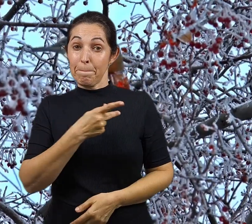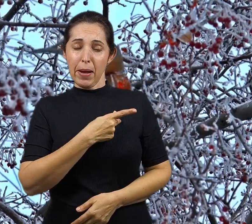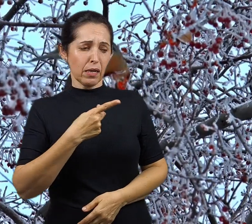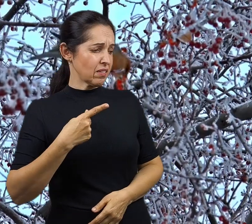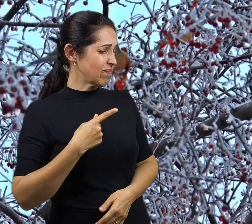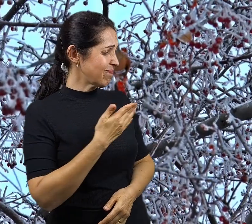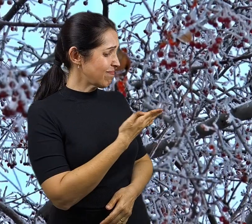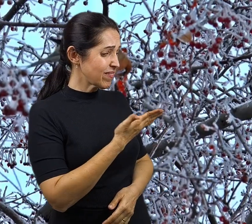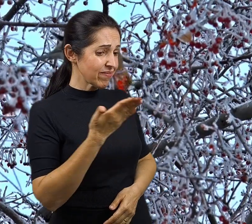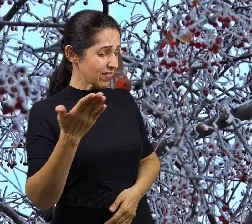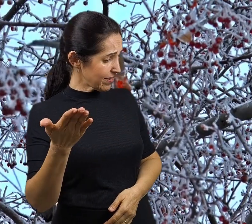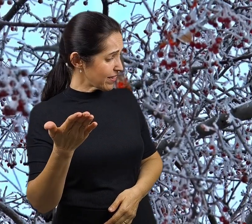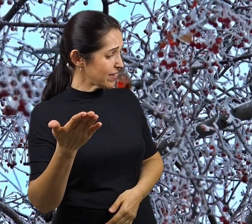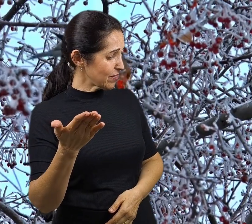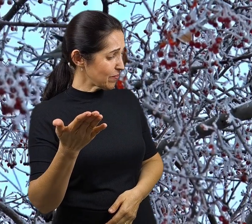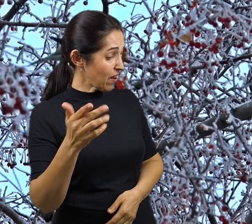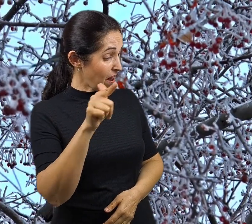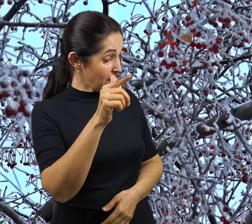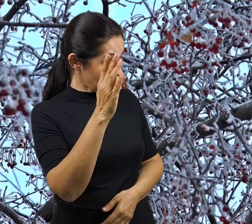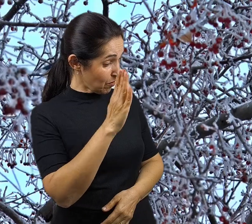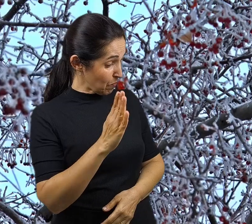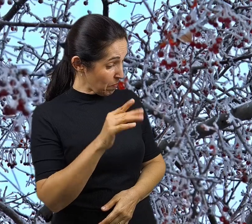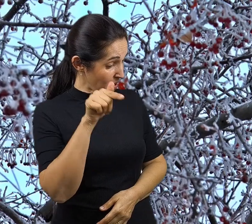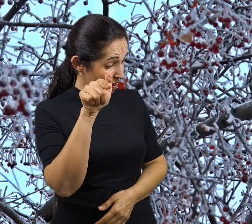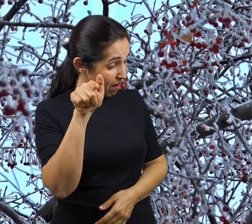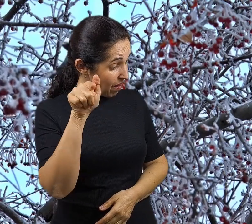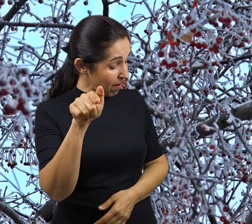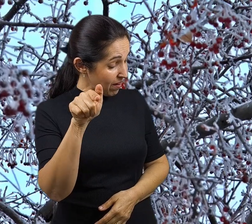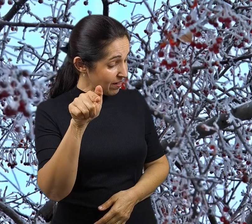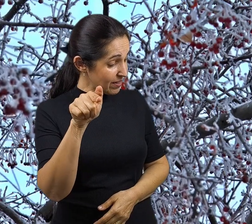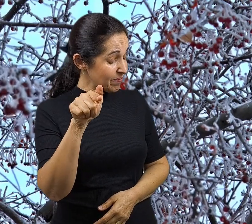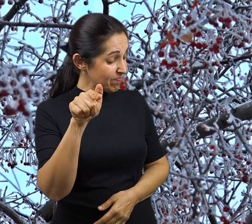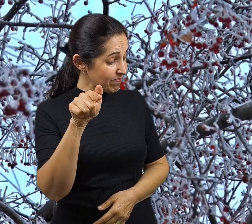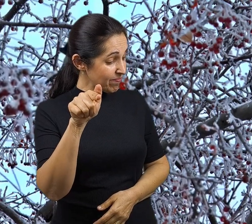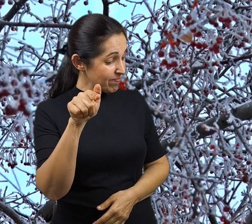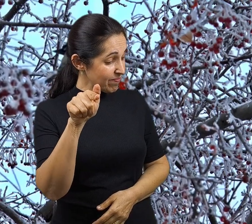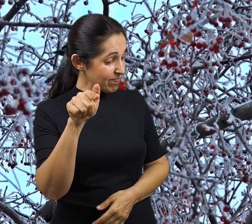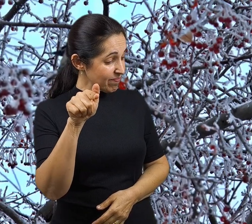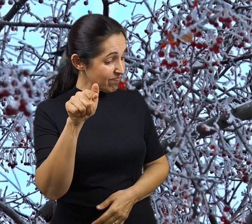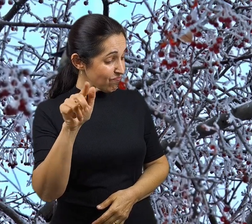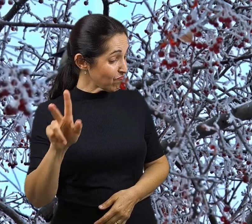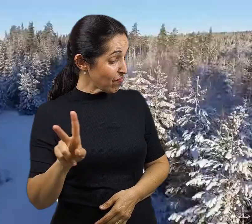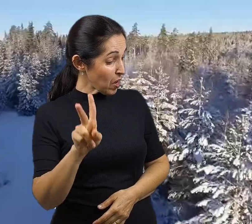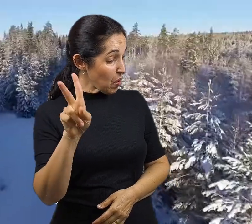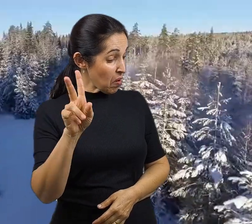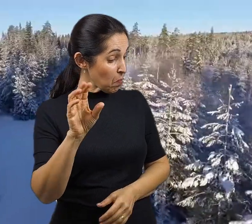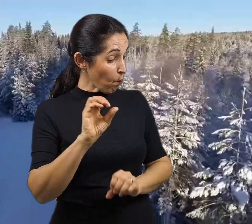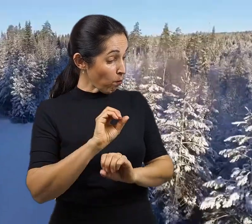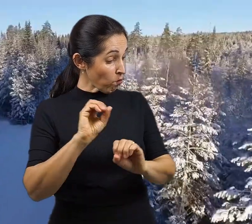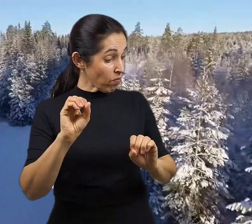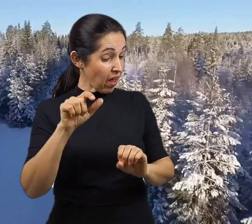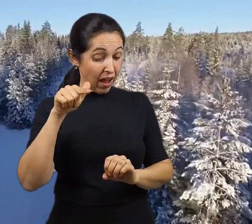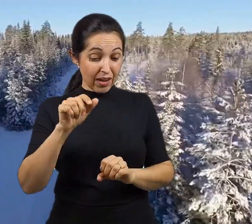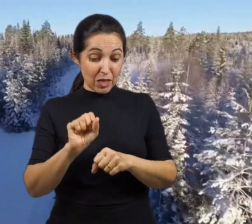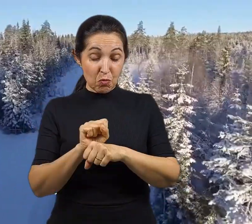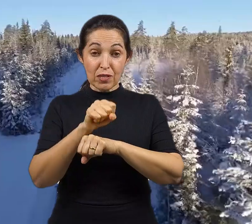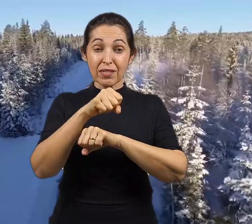O seminário foi sexta à noite, sábado à tarde e à noite, e no domingo pela manhã, e eles ficaram maravilhados com a